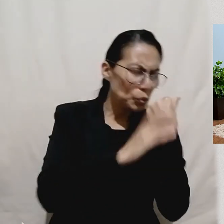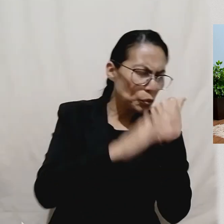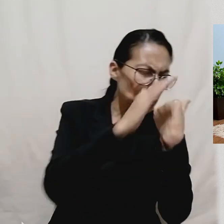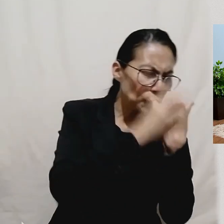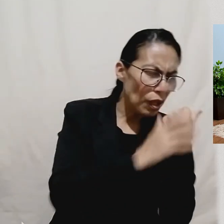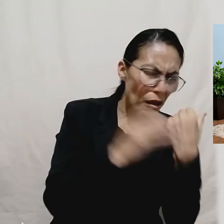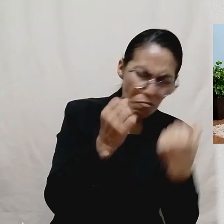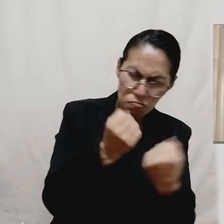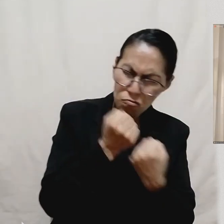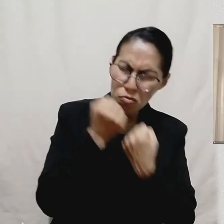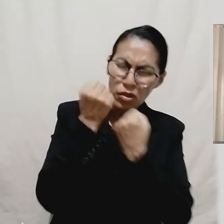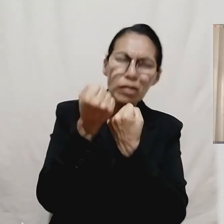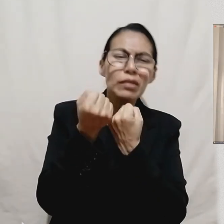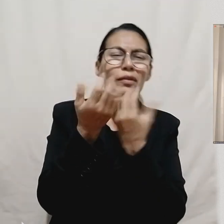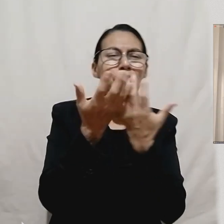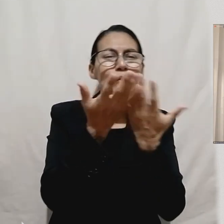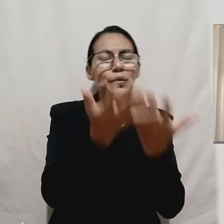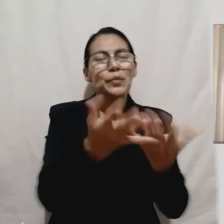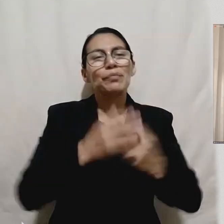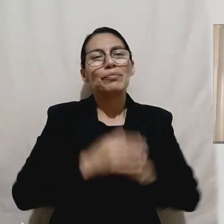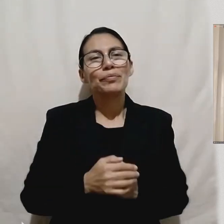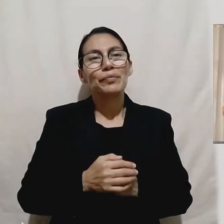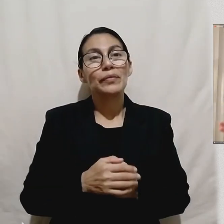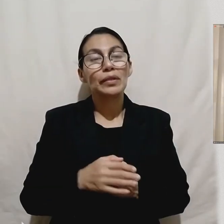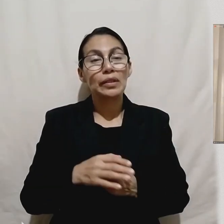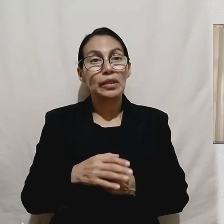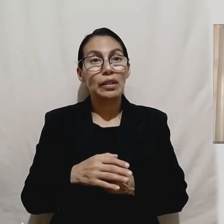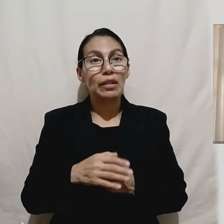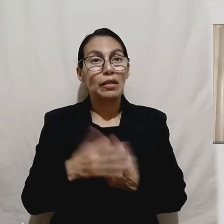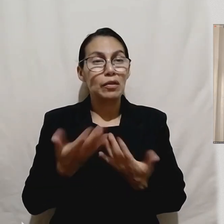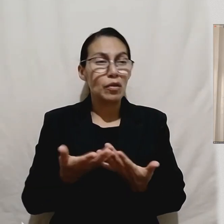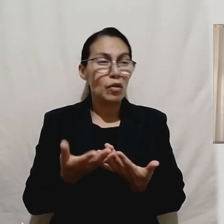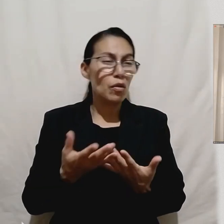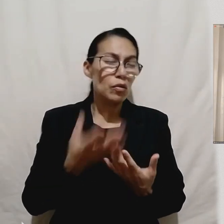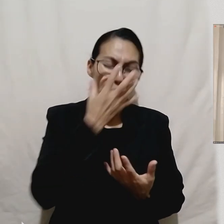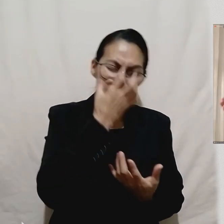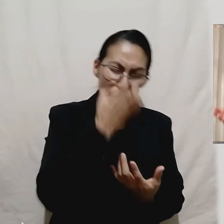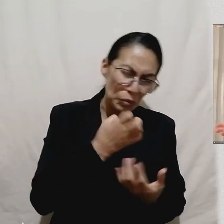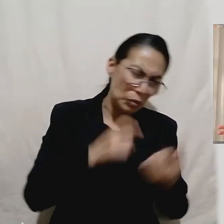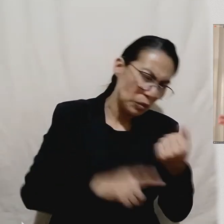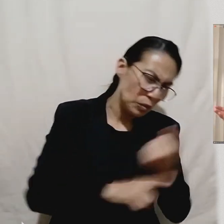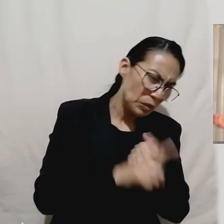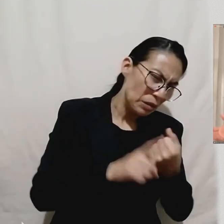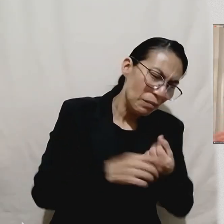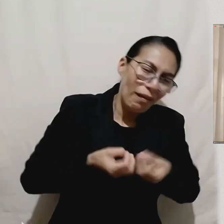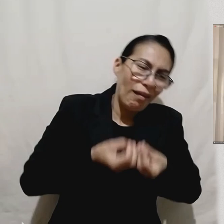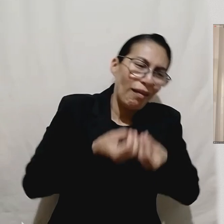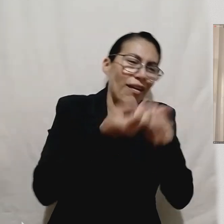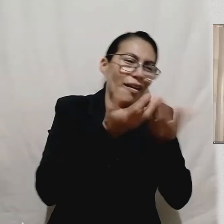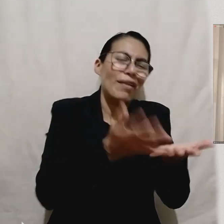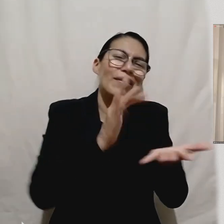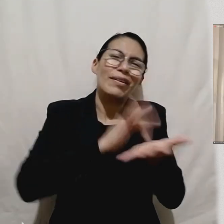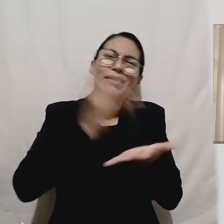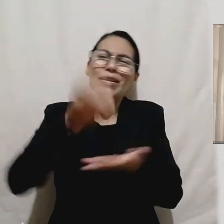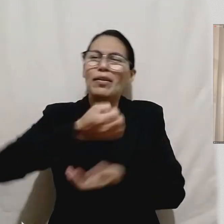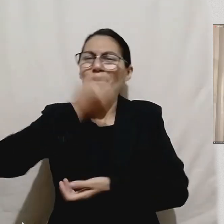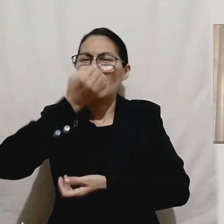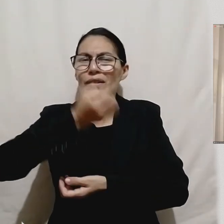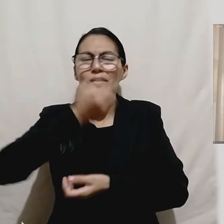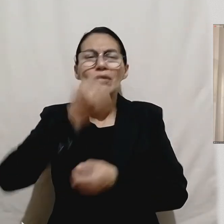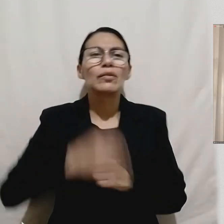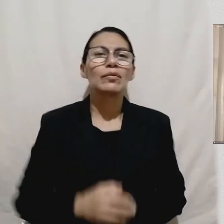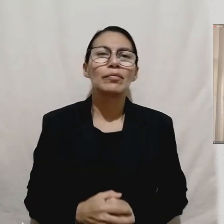fortalecer compartir con otros las penas a través de la oración no